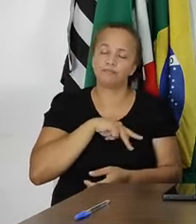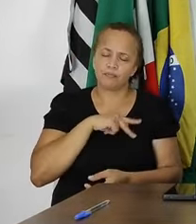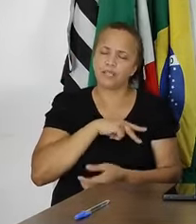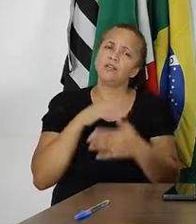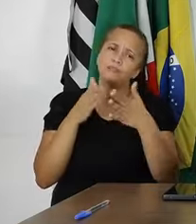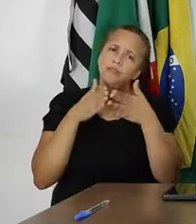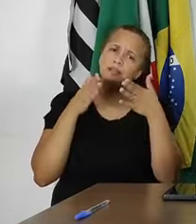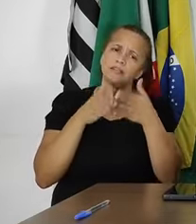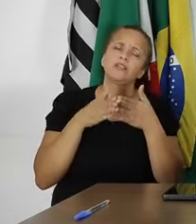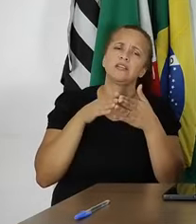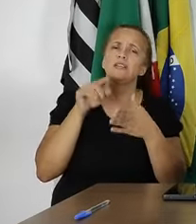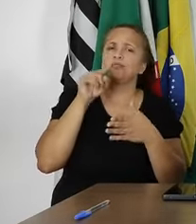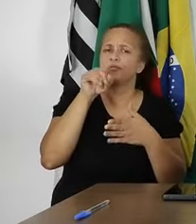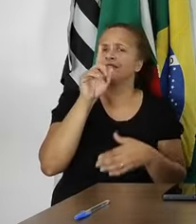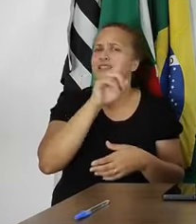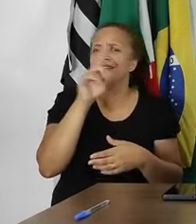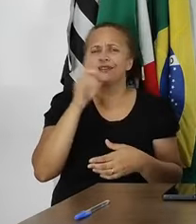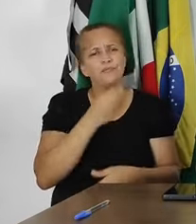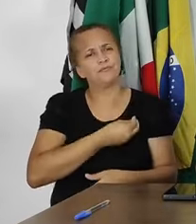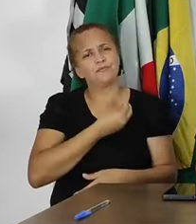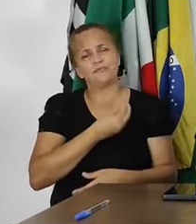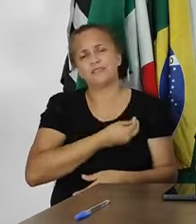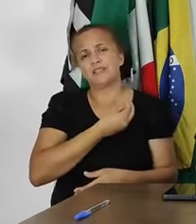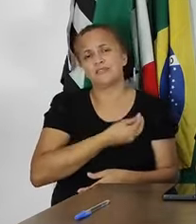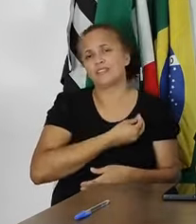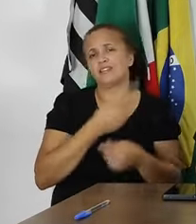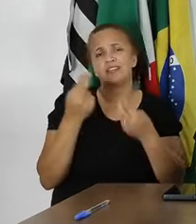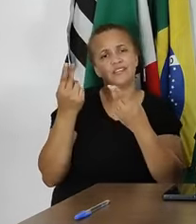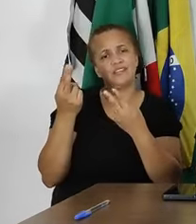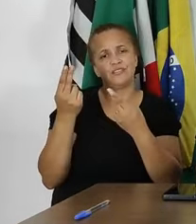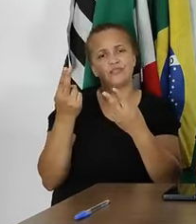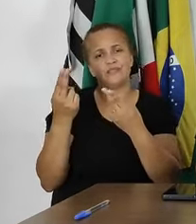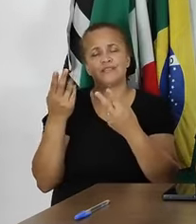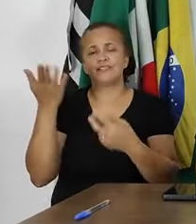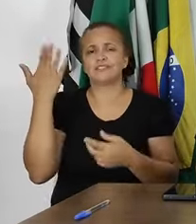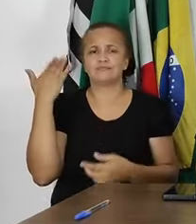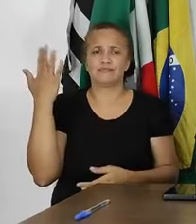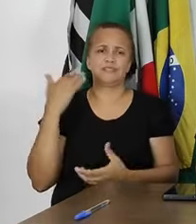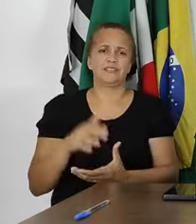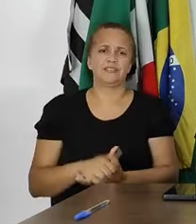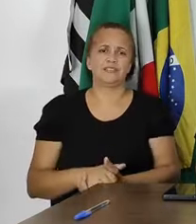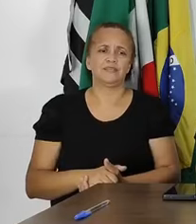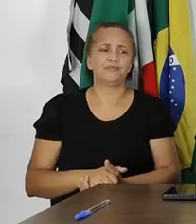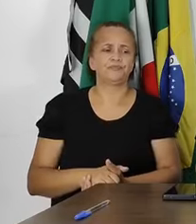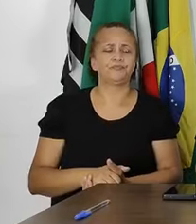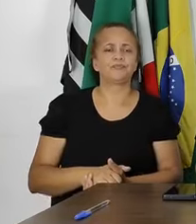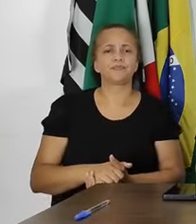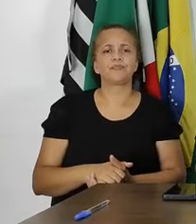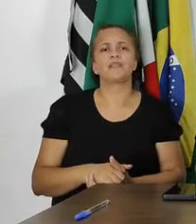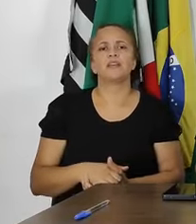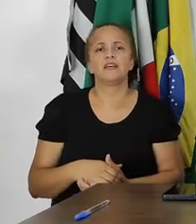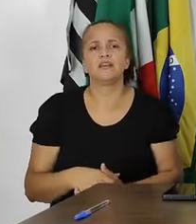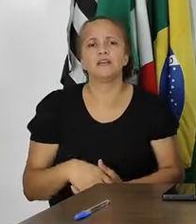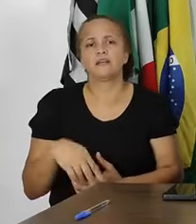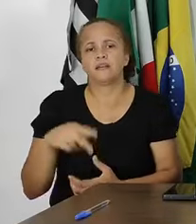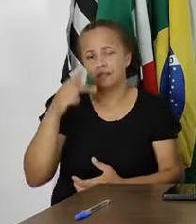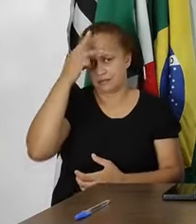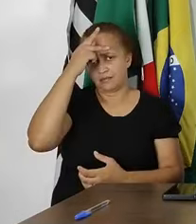andeis, como também andam os gentios, na vaidade do quê? Dos seus